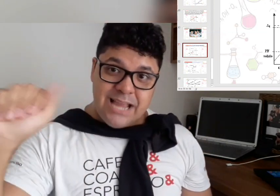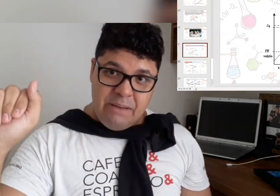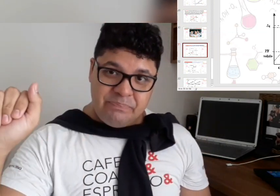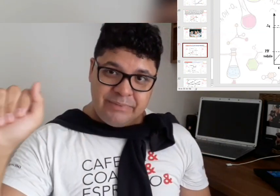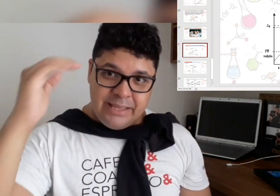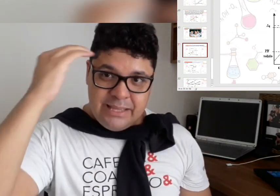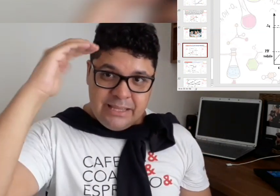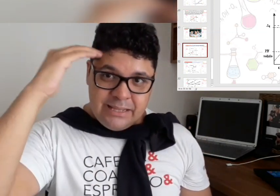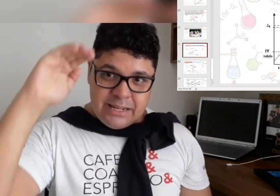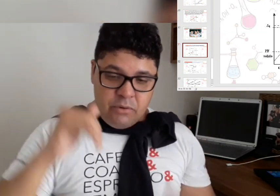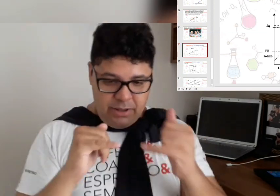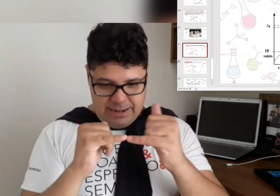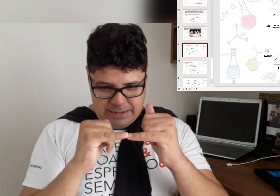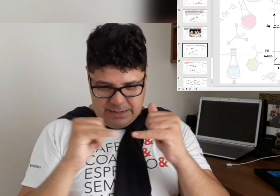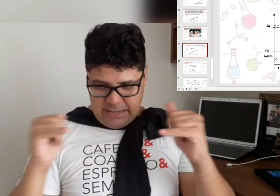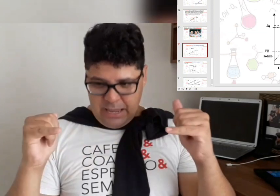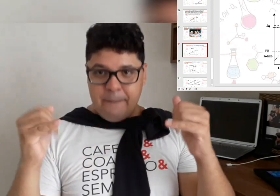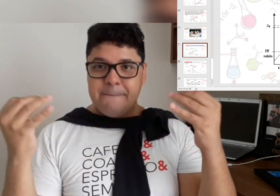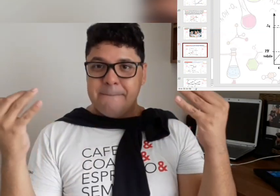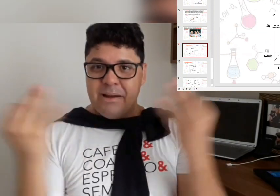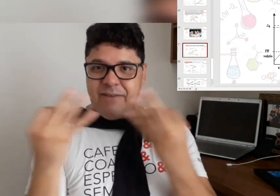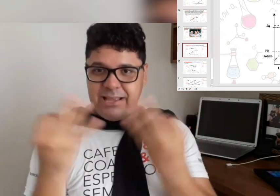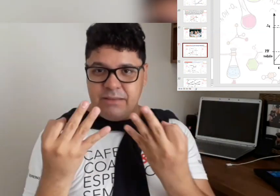viu no início, né? Aquele gráficozinho mais